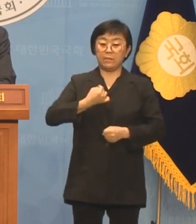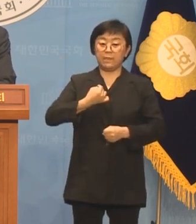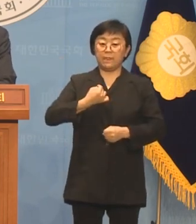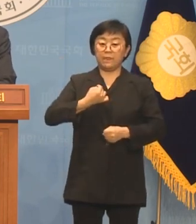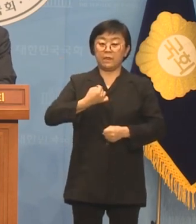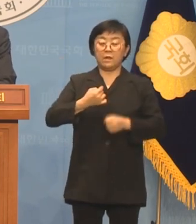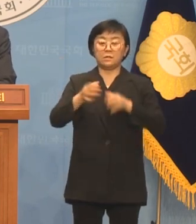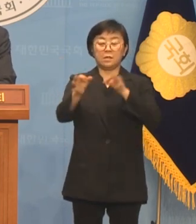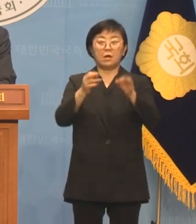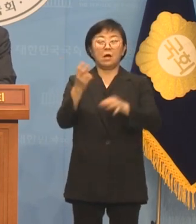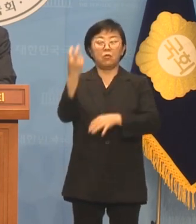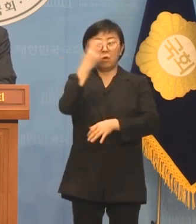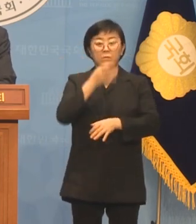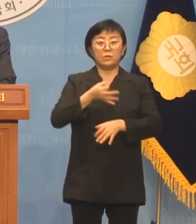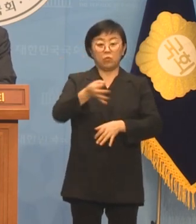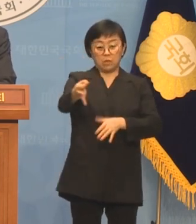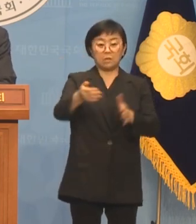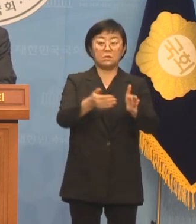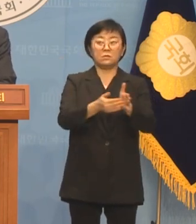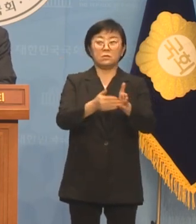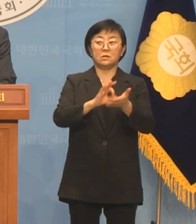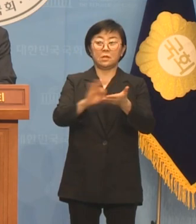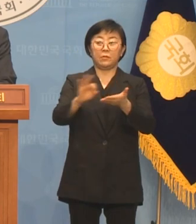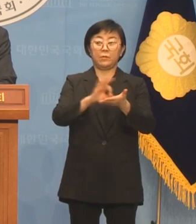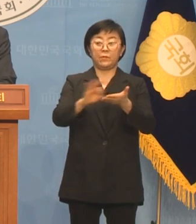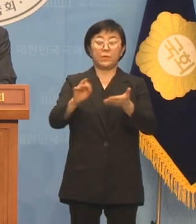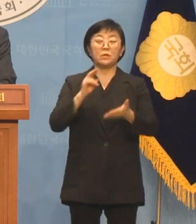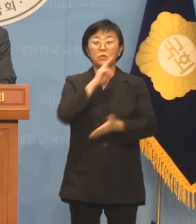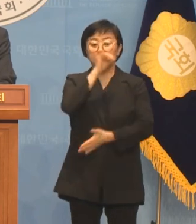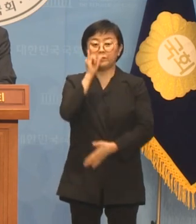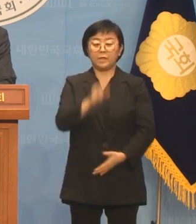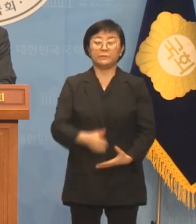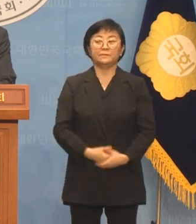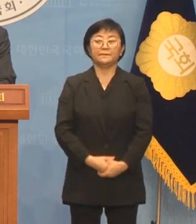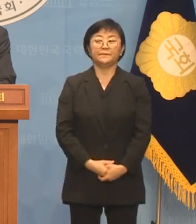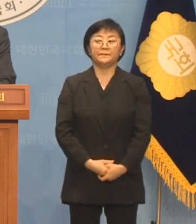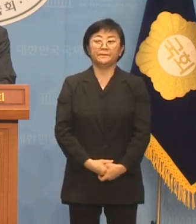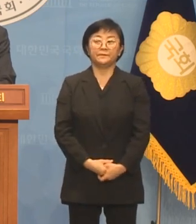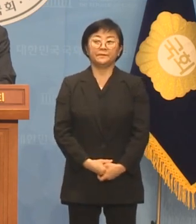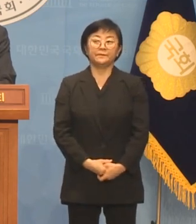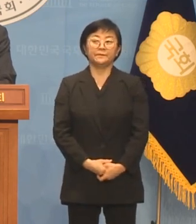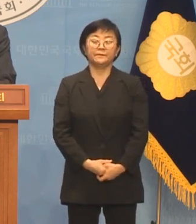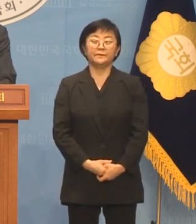상가 관리비를 납부하는 데에 사용했다는 의혹이 제기됐습니다.